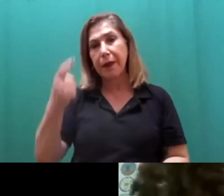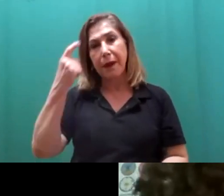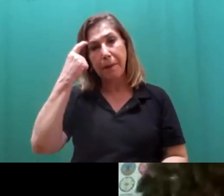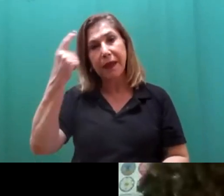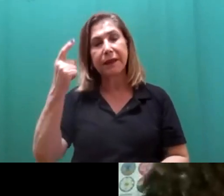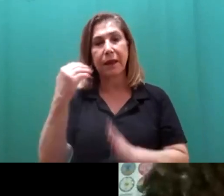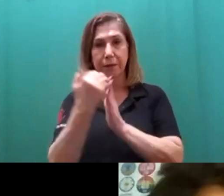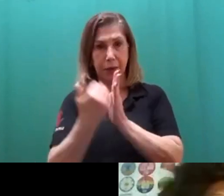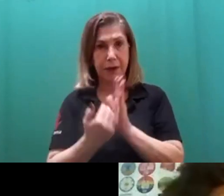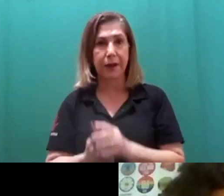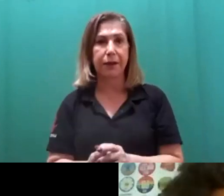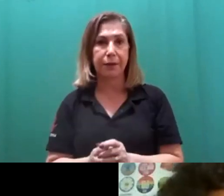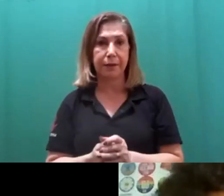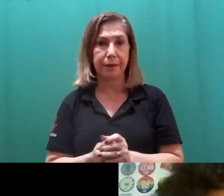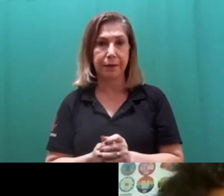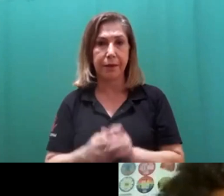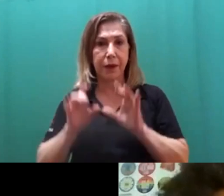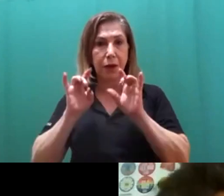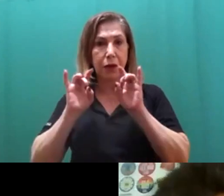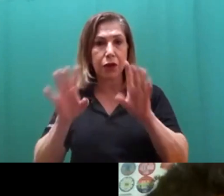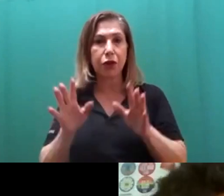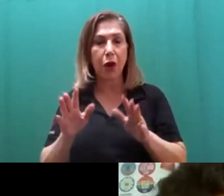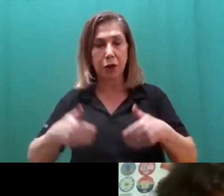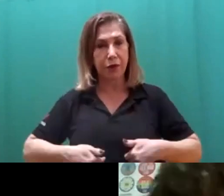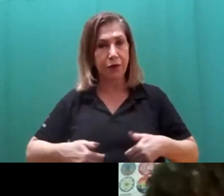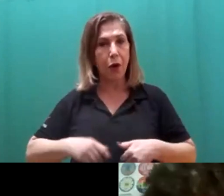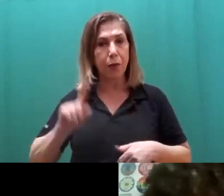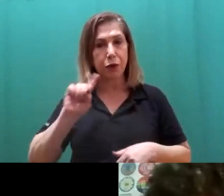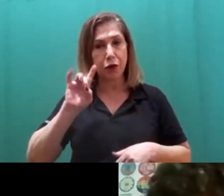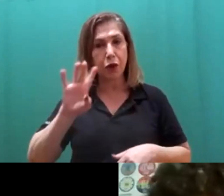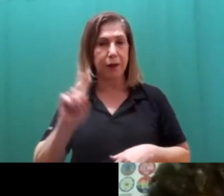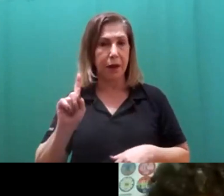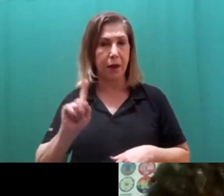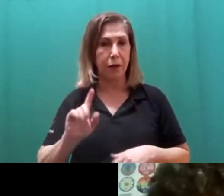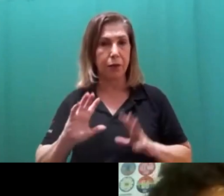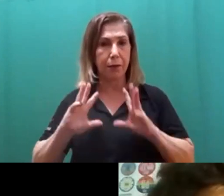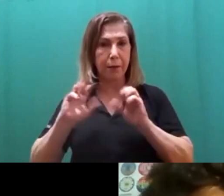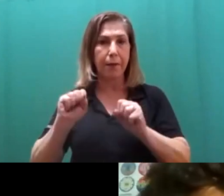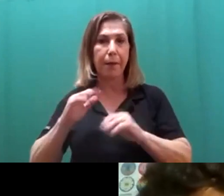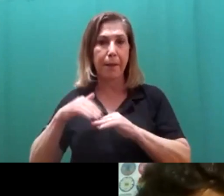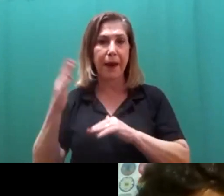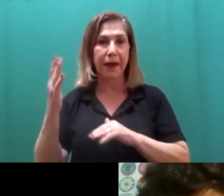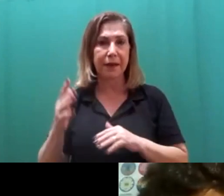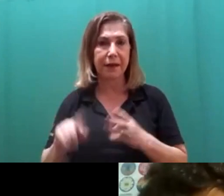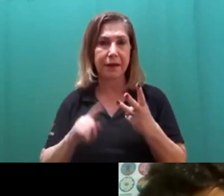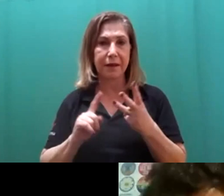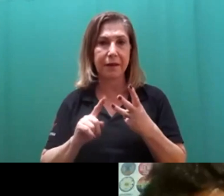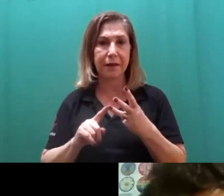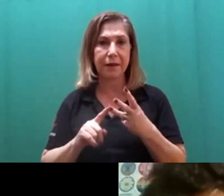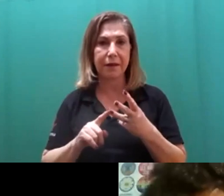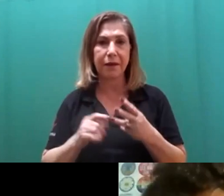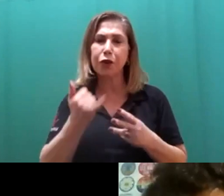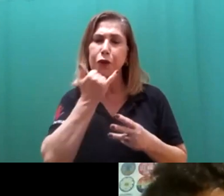processos. Não só o processo de fome ou de acesso à alimentação. Qual que era a outra, Dani?